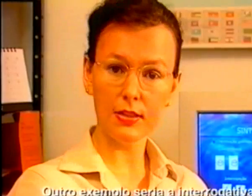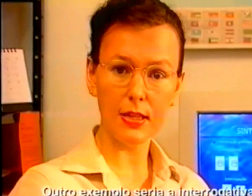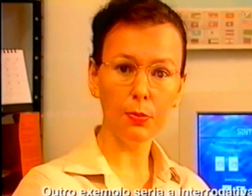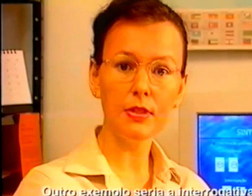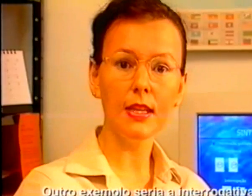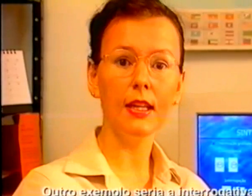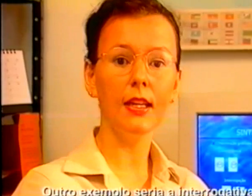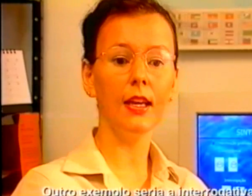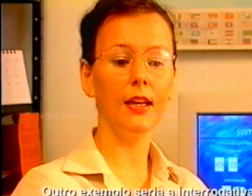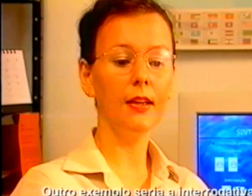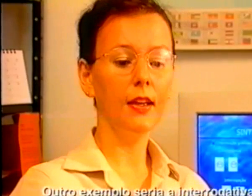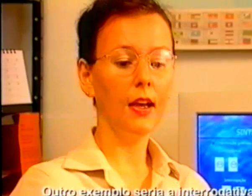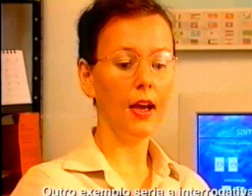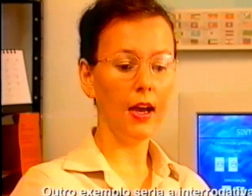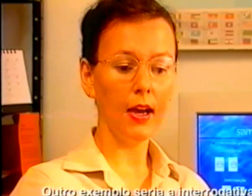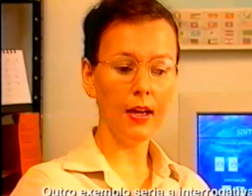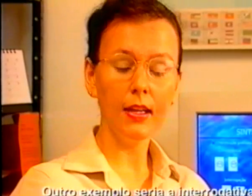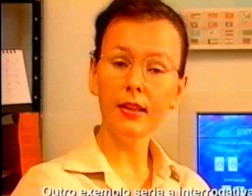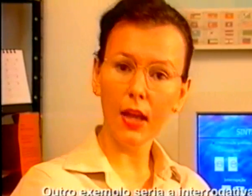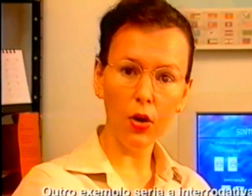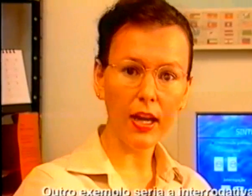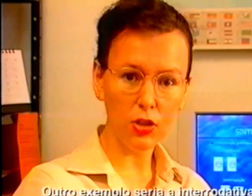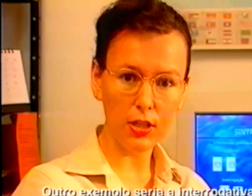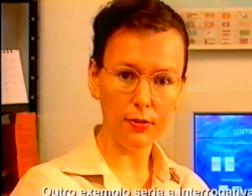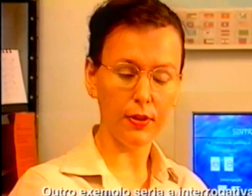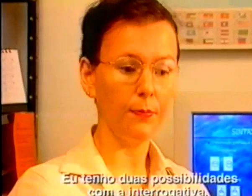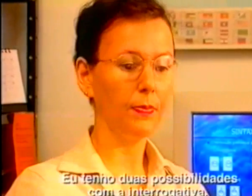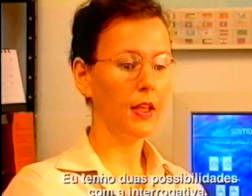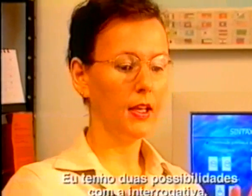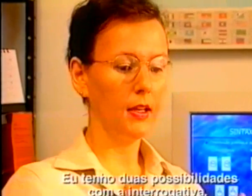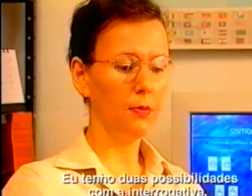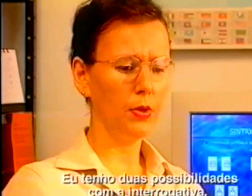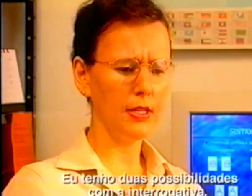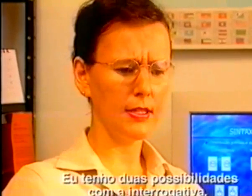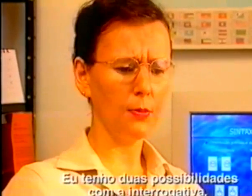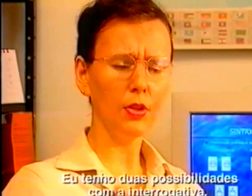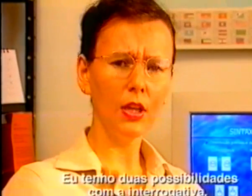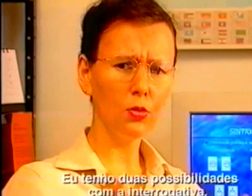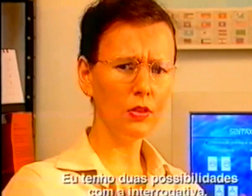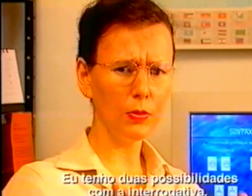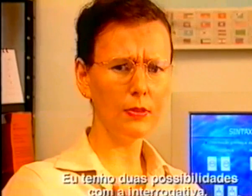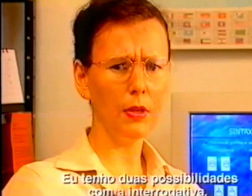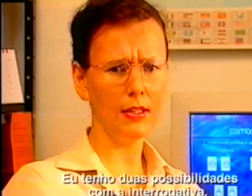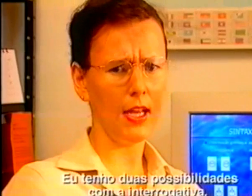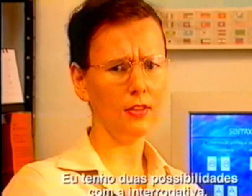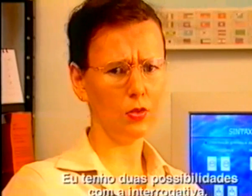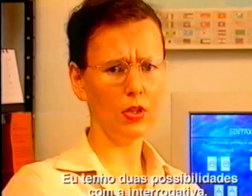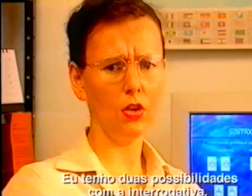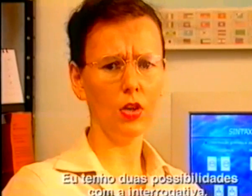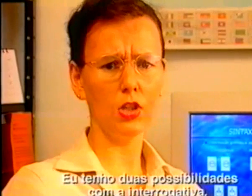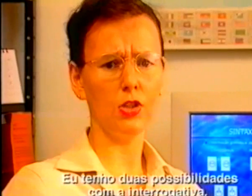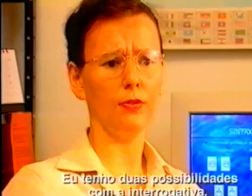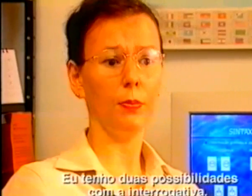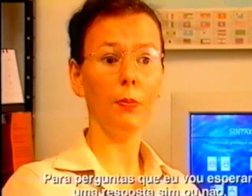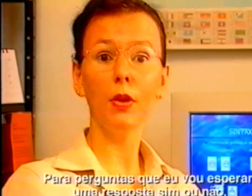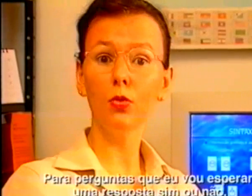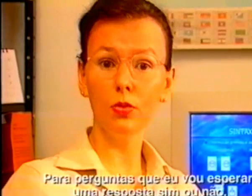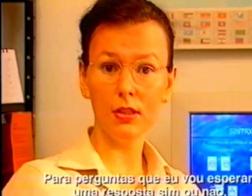Outro exemplo seria a interrogativa. Por exemplo, eu tenho duas possibilidades com a interrogativa. Para